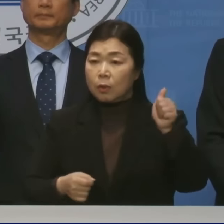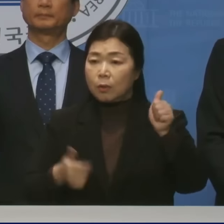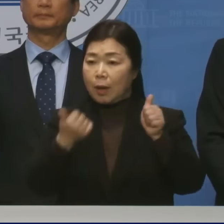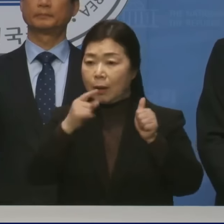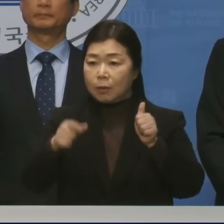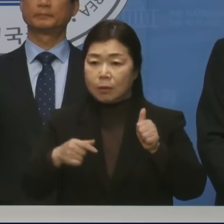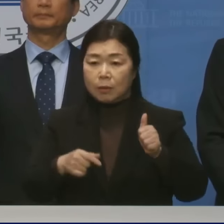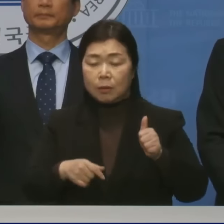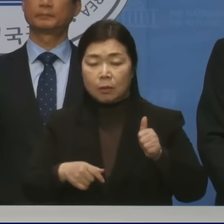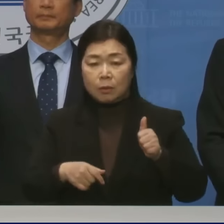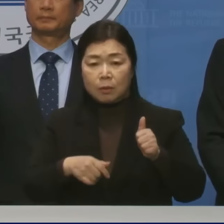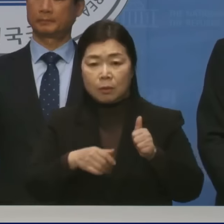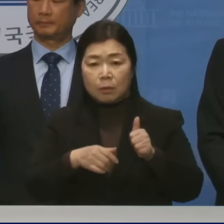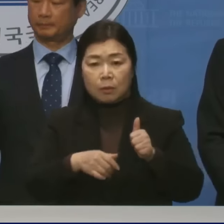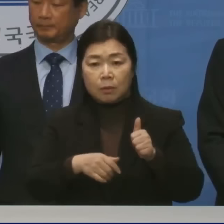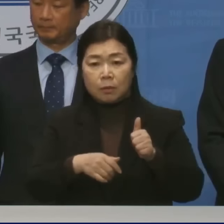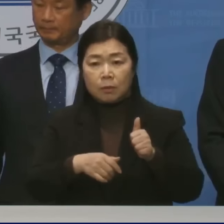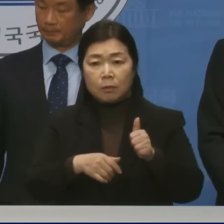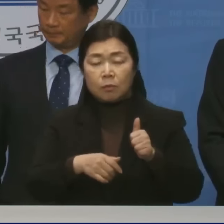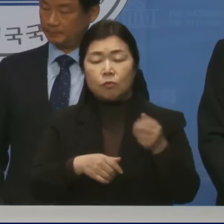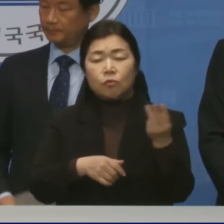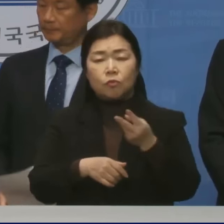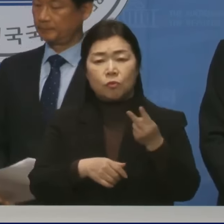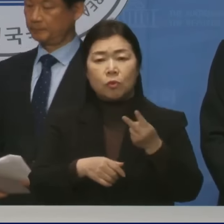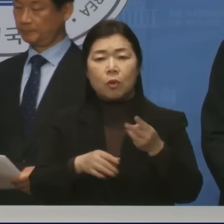사건이기 때문 아닙니까?